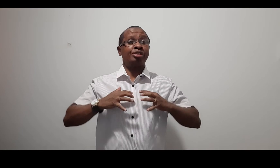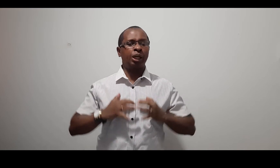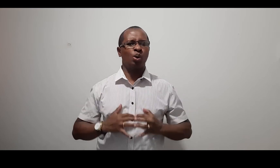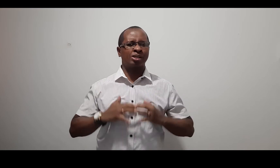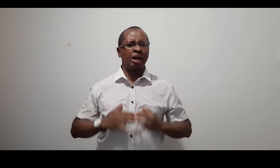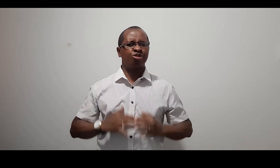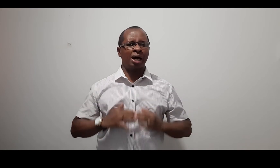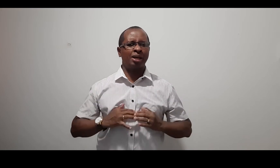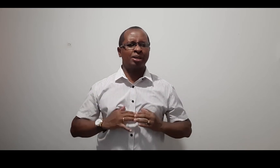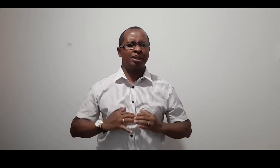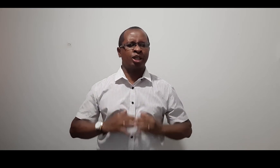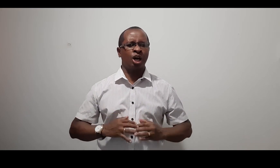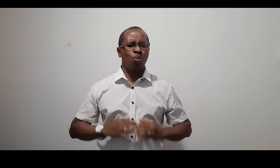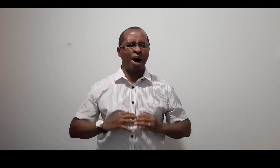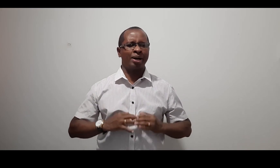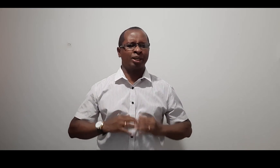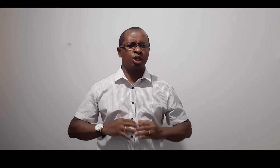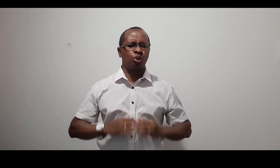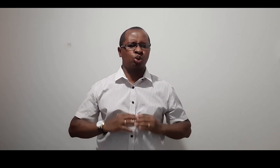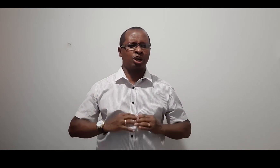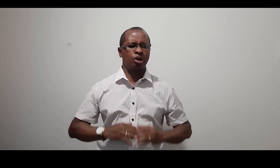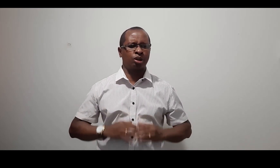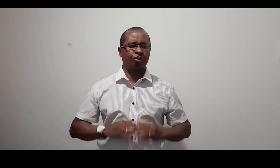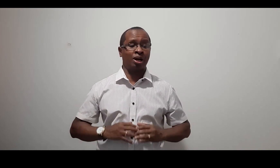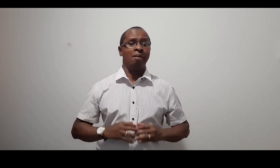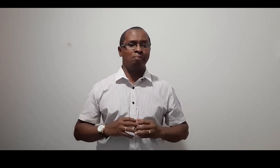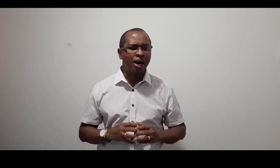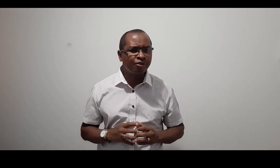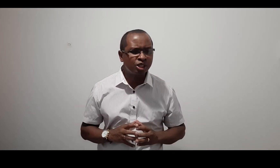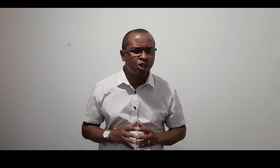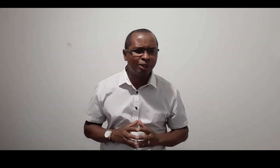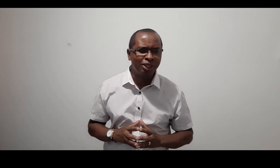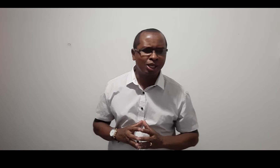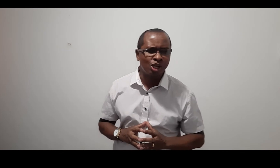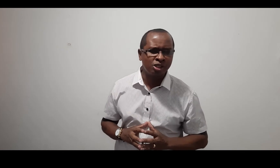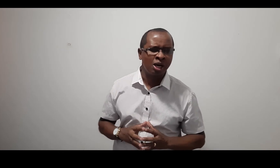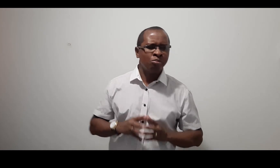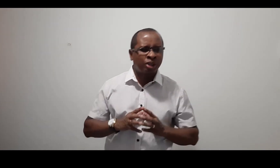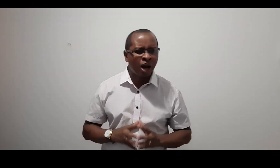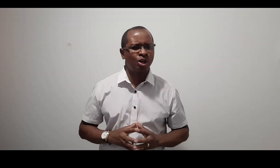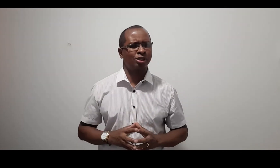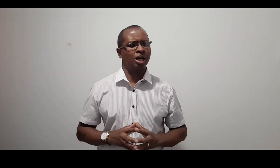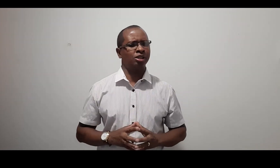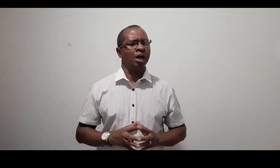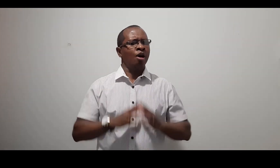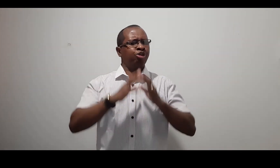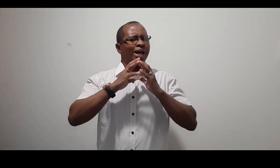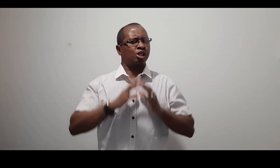Feno an'izany fiaiaiana, inona ny hoanina, inona nosotroinana, inona nytafena. Marina fa tsy maintsy mandinika zany tsika, mikaroka an'izany tsika. Fa raha izany